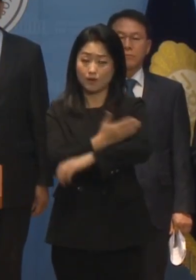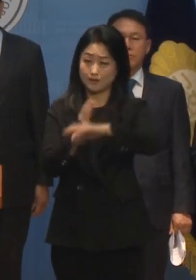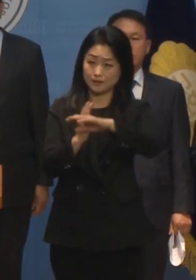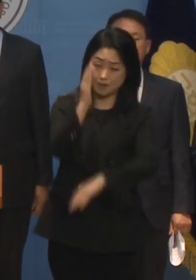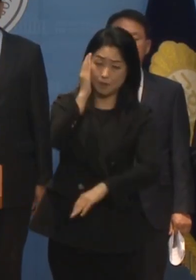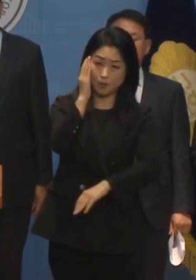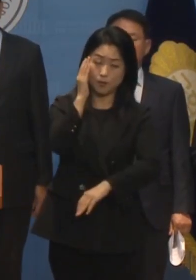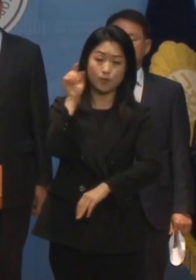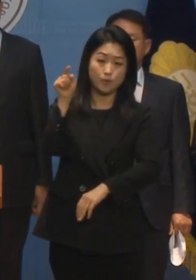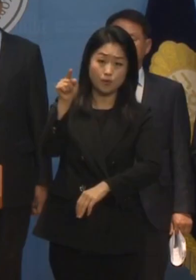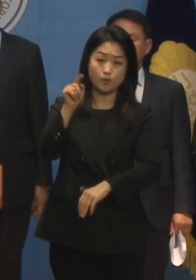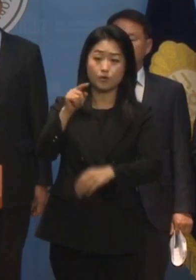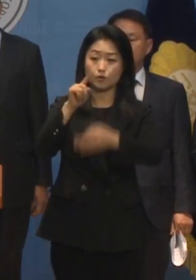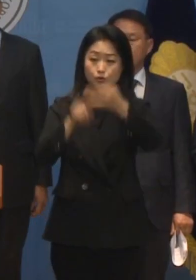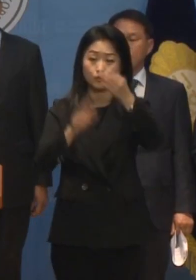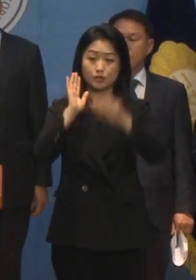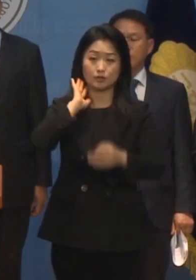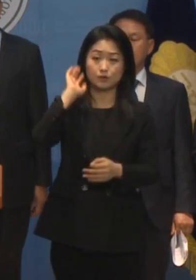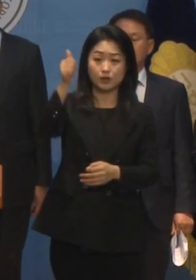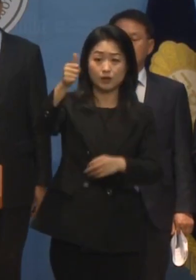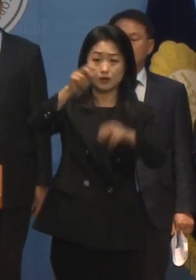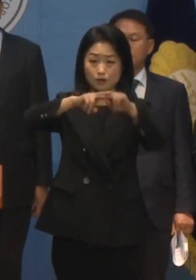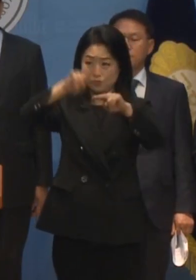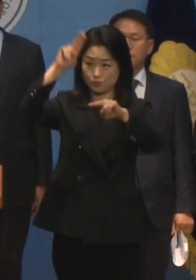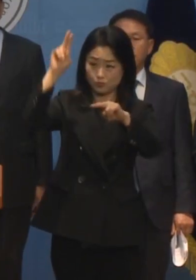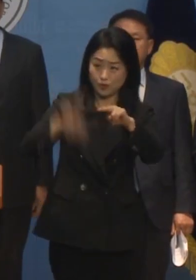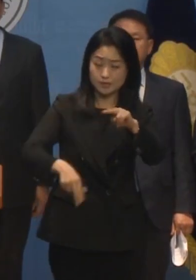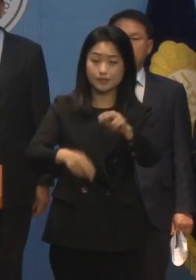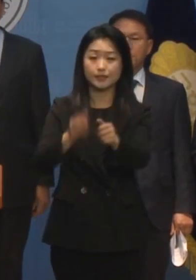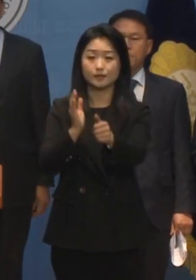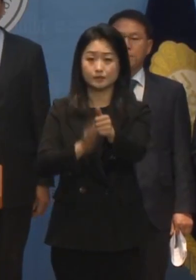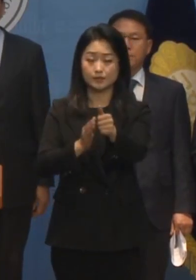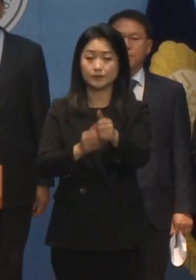윤석열 대통령은 퇴진하십시오.